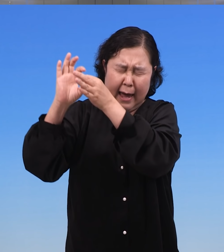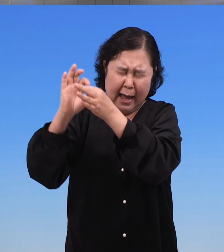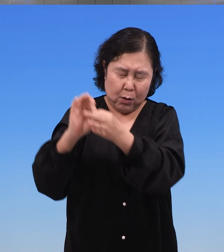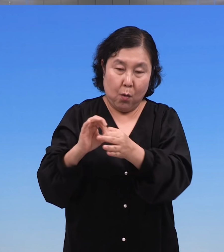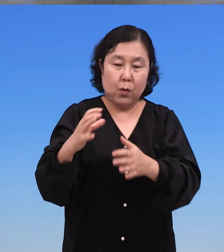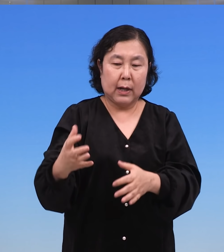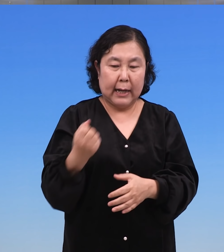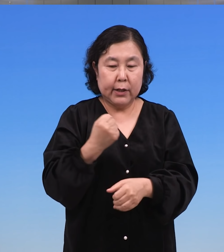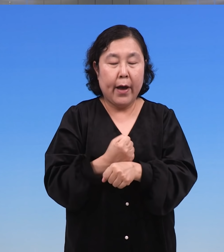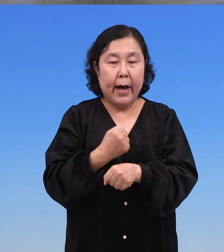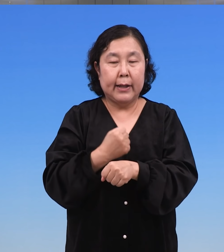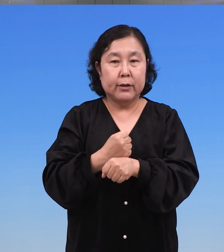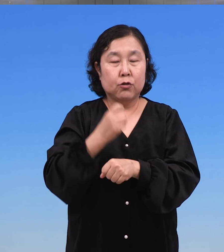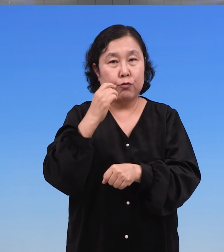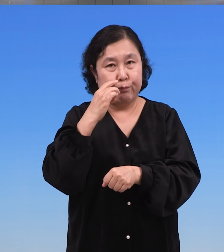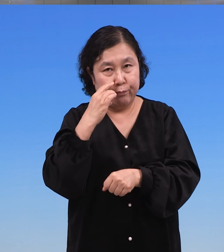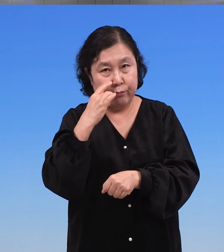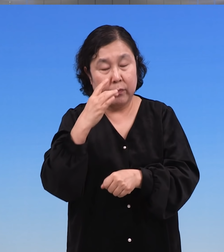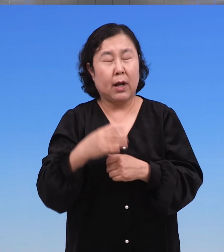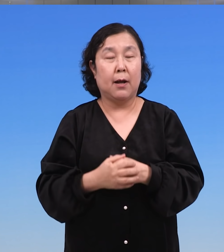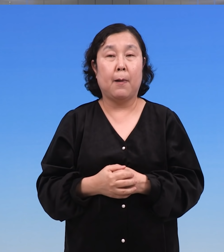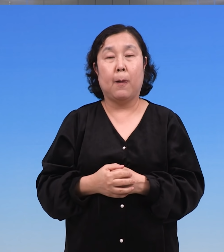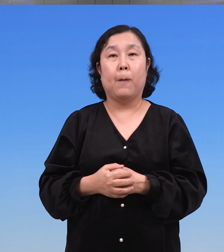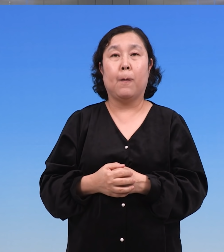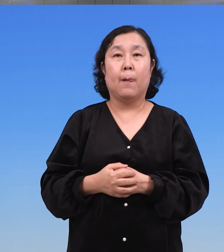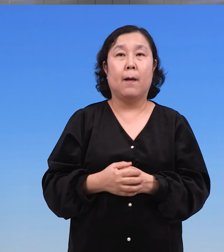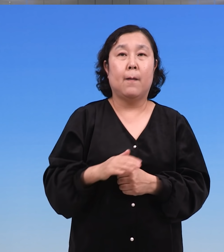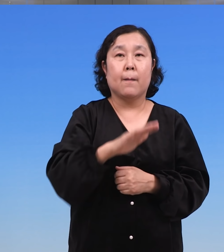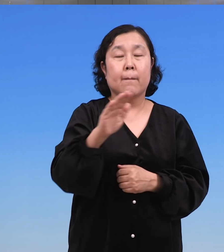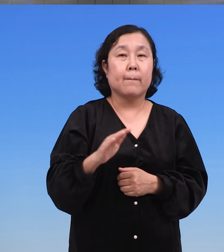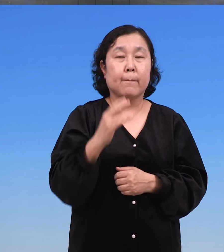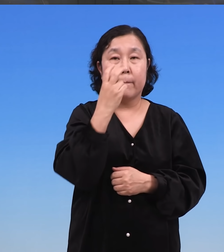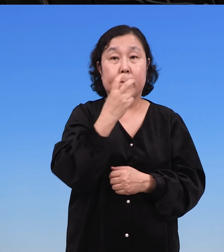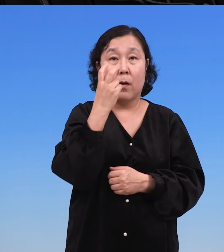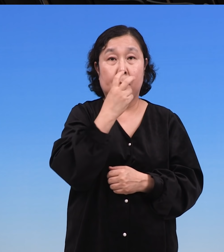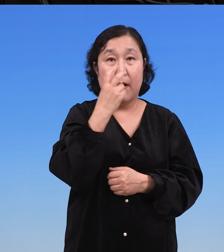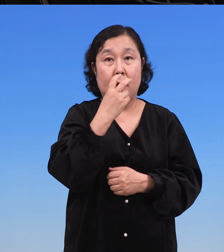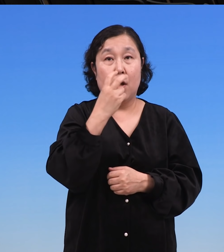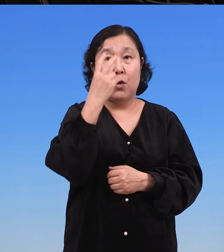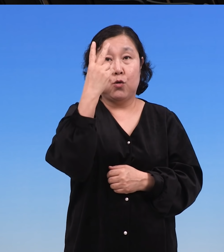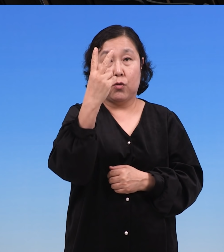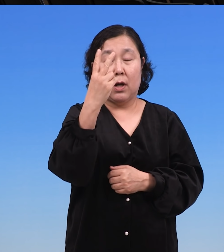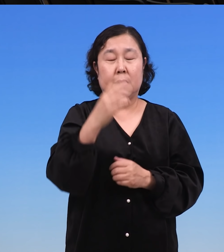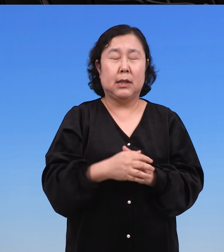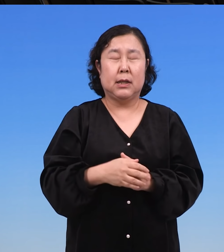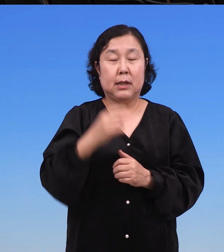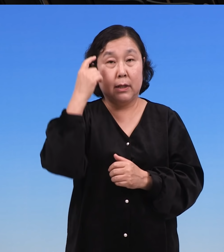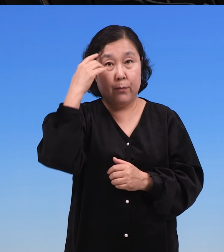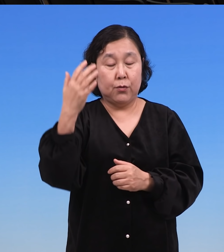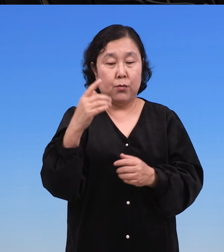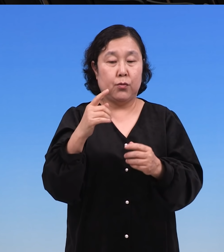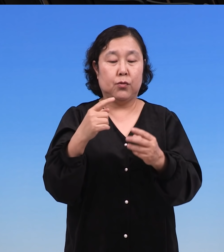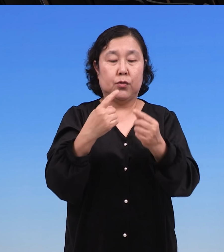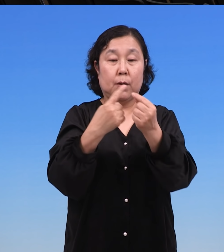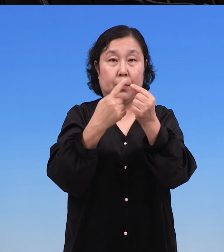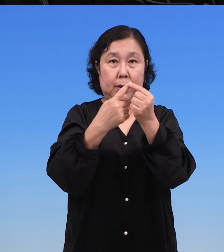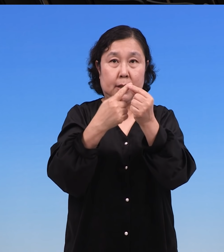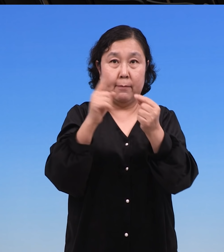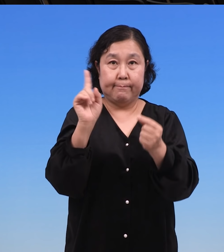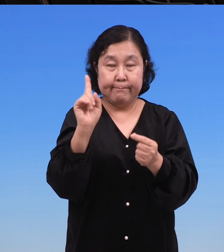되는 질문이라고 저는 생각을 합니다. 자, 우리가 점검해야 될 두 가지 질문 중에 첫 번째 질문이